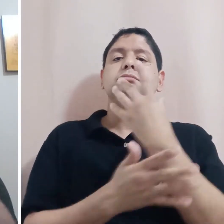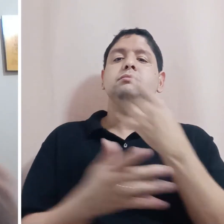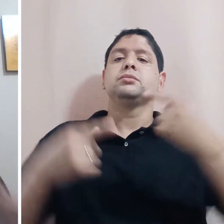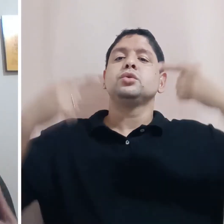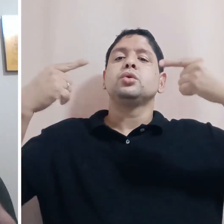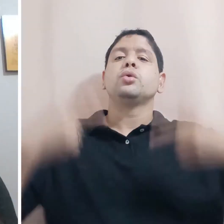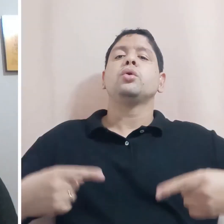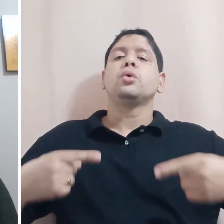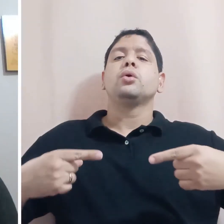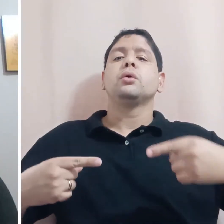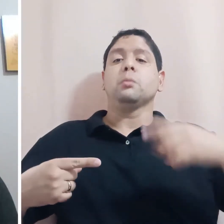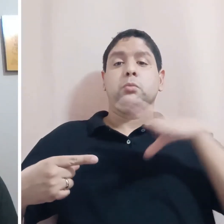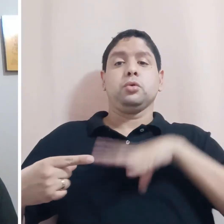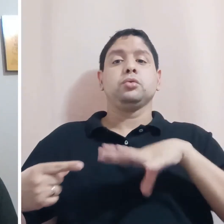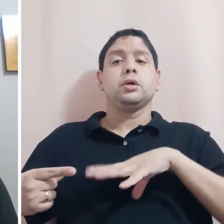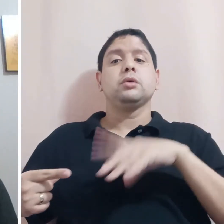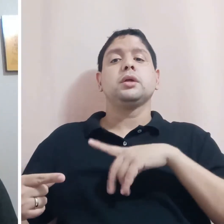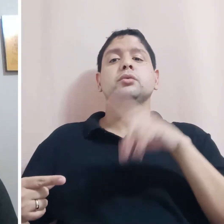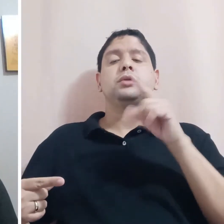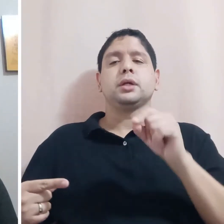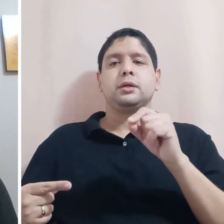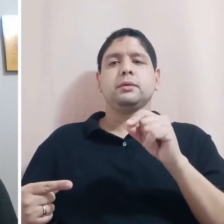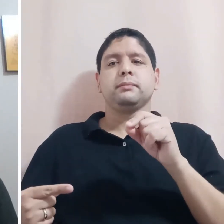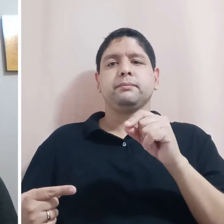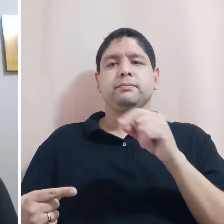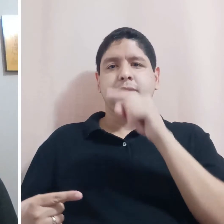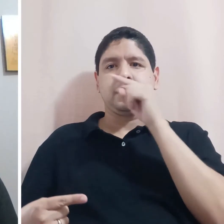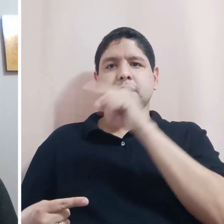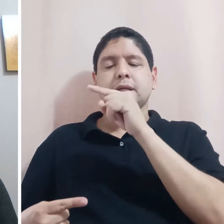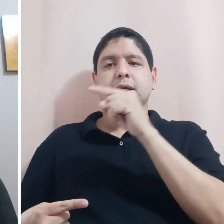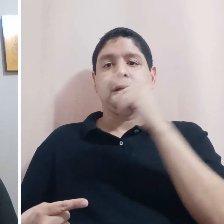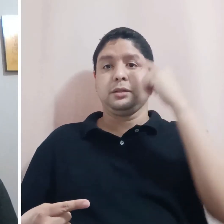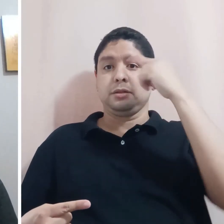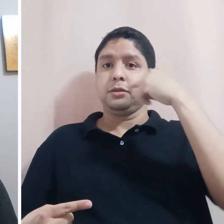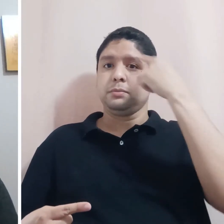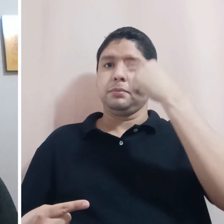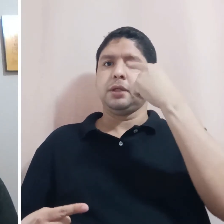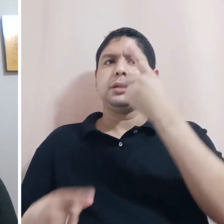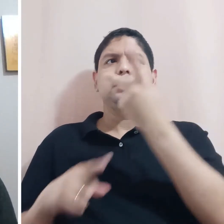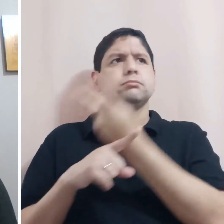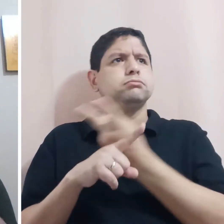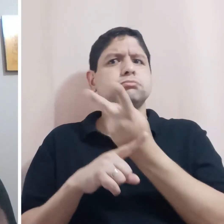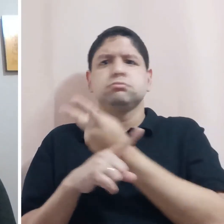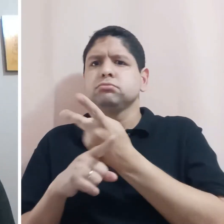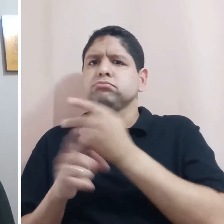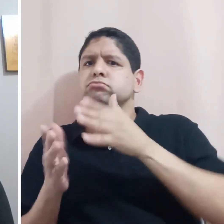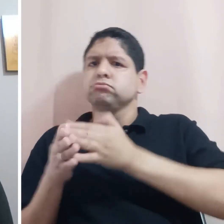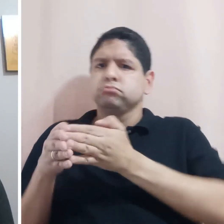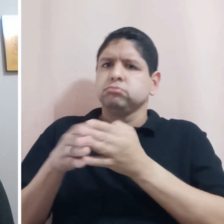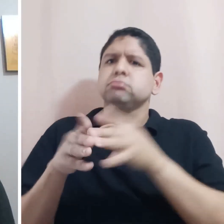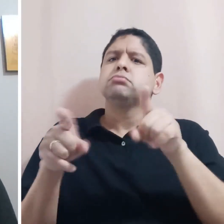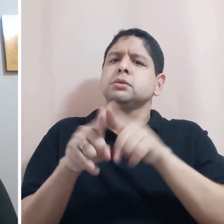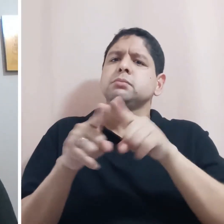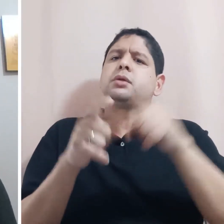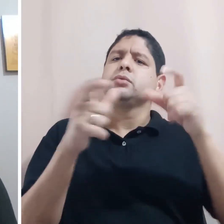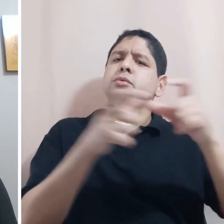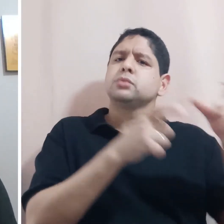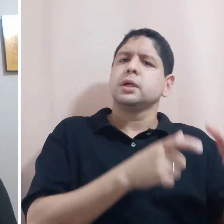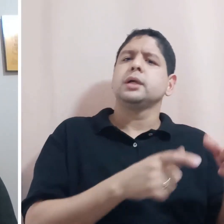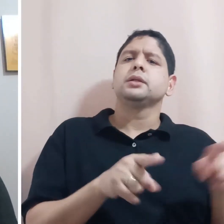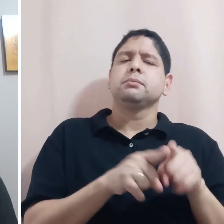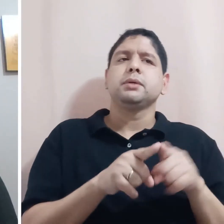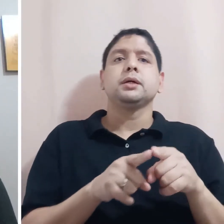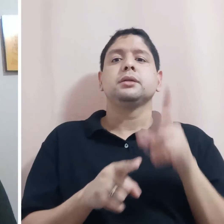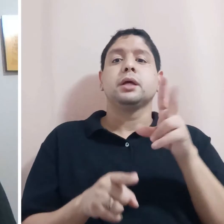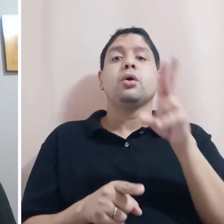outro país foi concorrer com Portugal, que foi a Espanha, né? A partir de 1492, os espanhóis